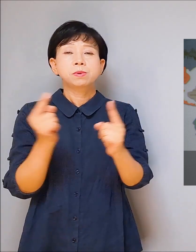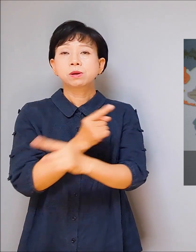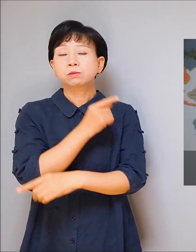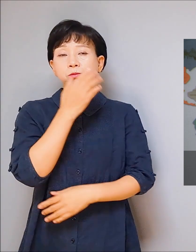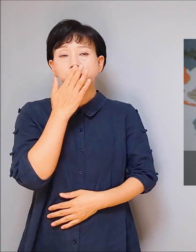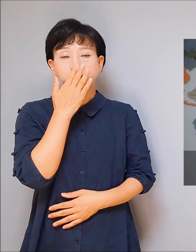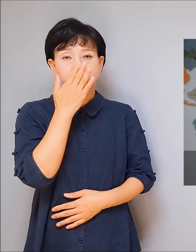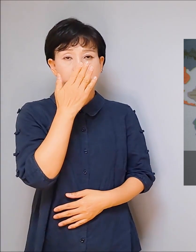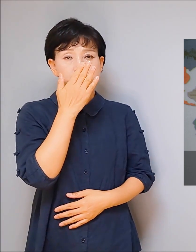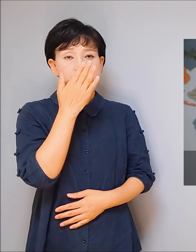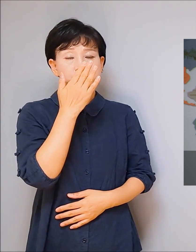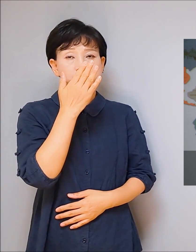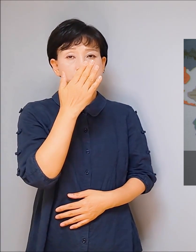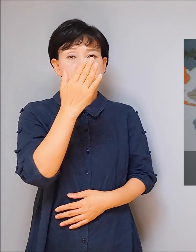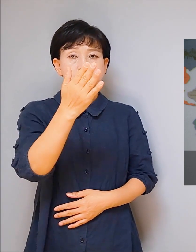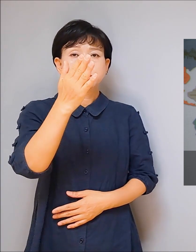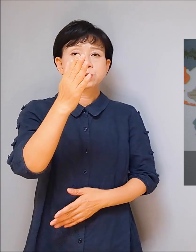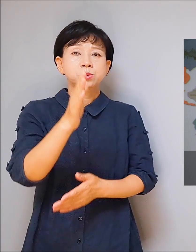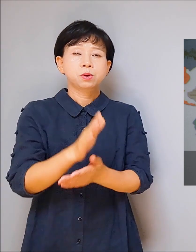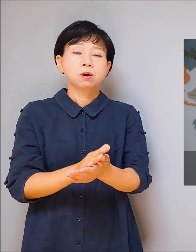누구와도 바꿀 수